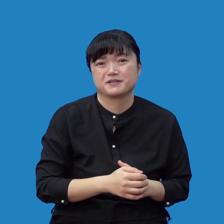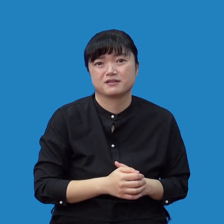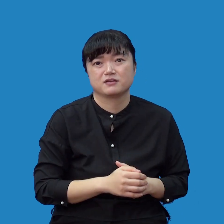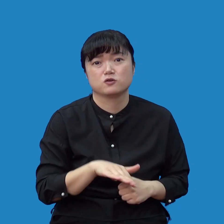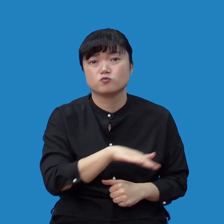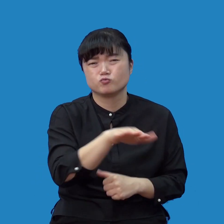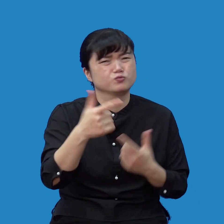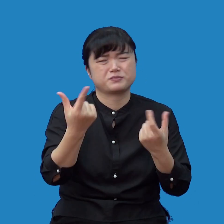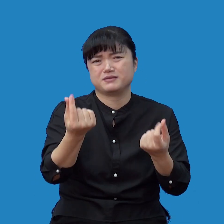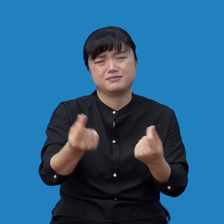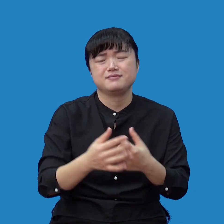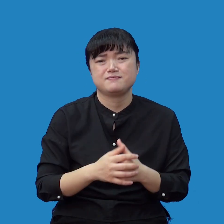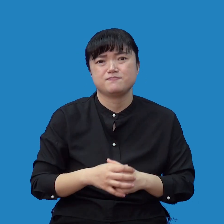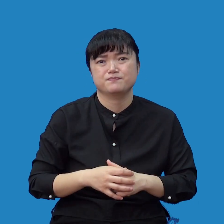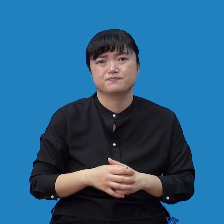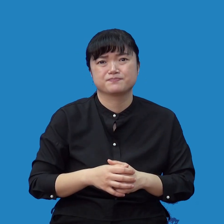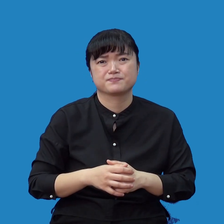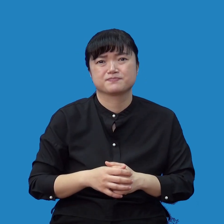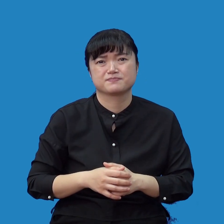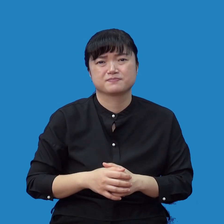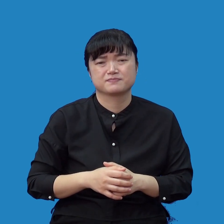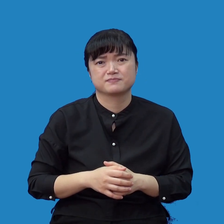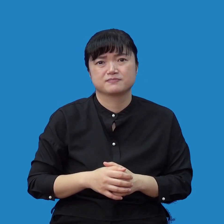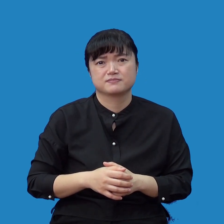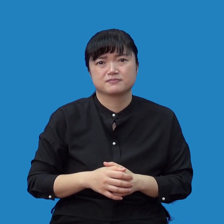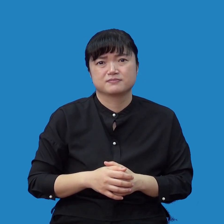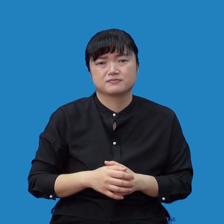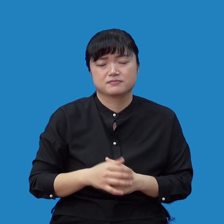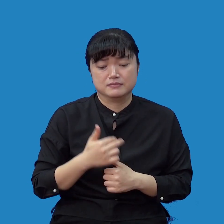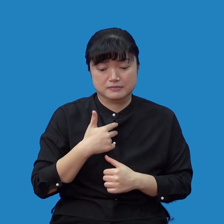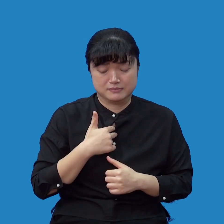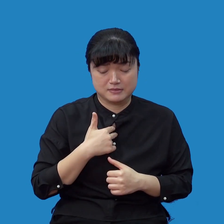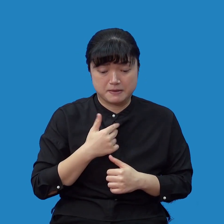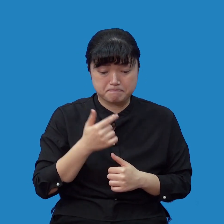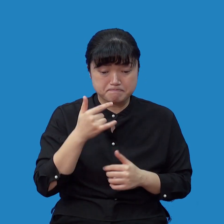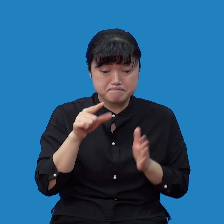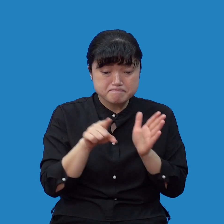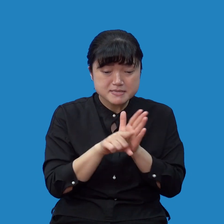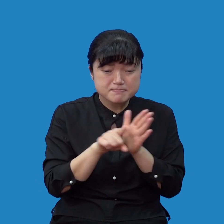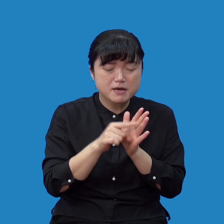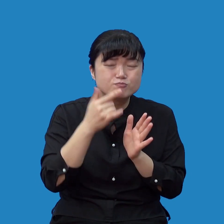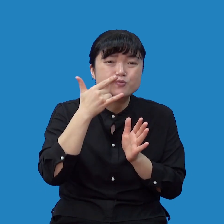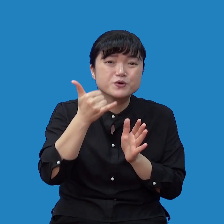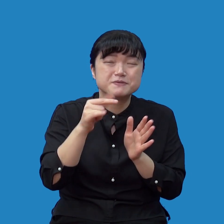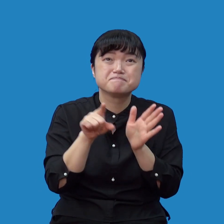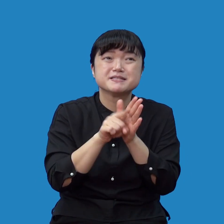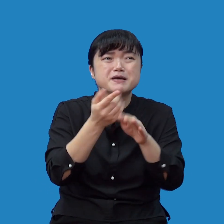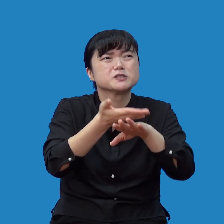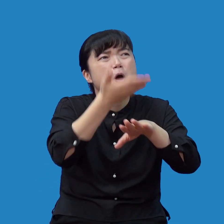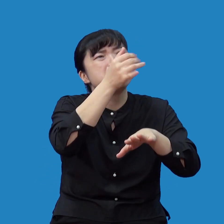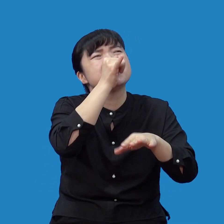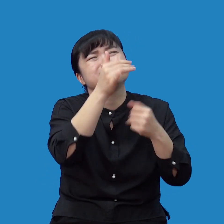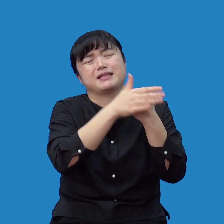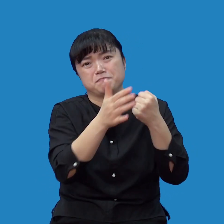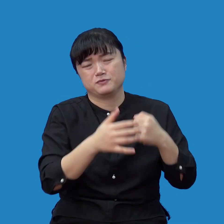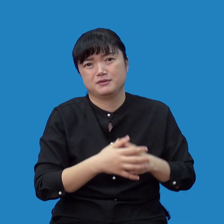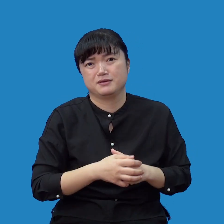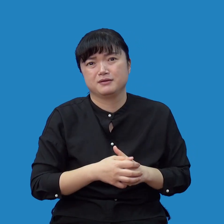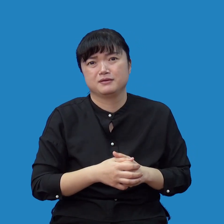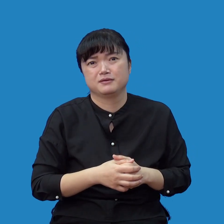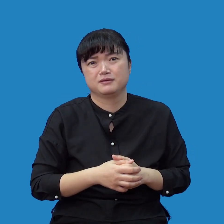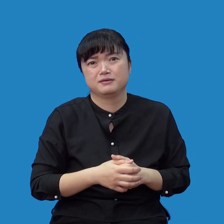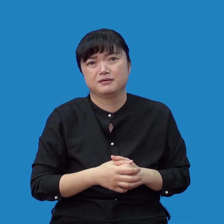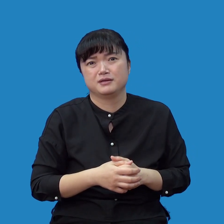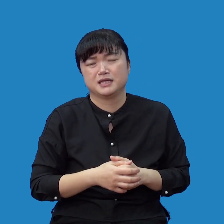마찬가지입니다. 오늘의 우리가 있기까지 믿음의 부모님, 믿음의 선배들이 그 위에 있었습니다. 우리